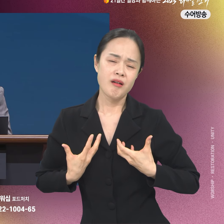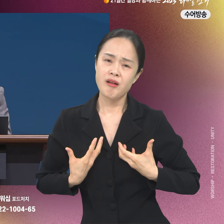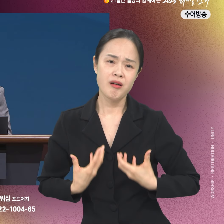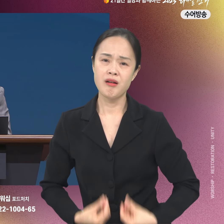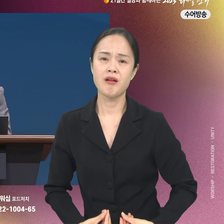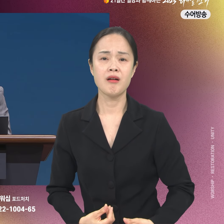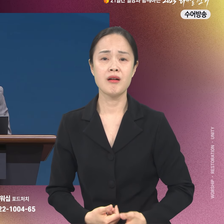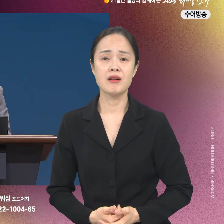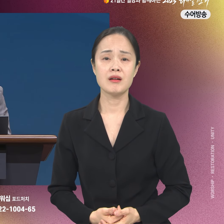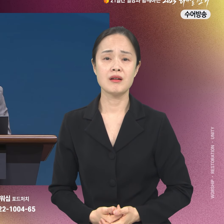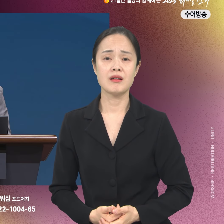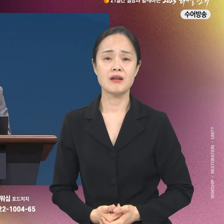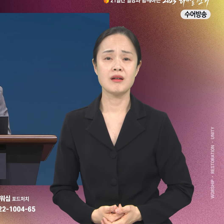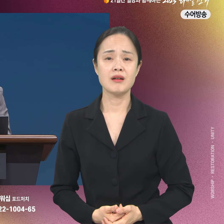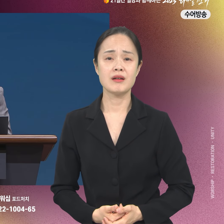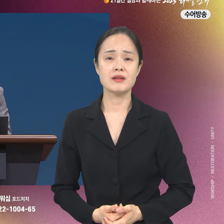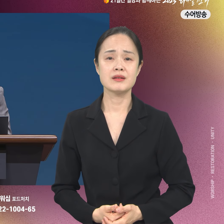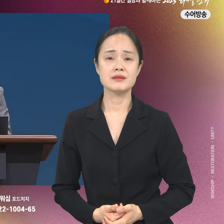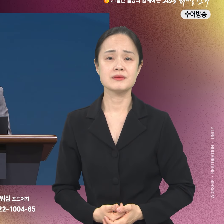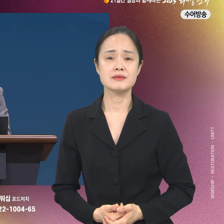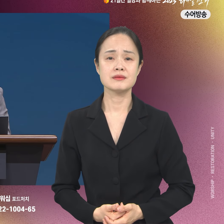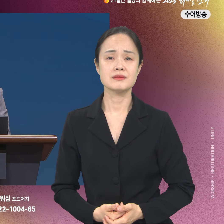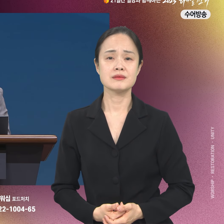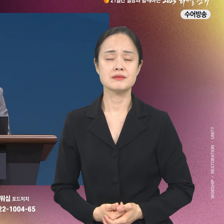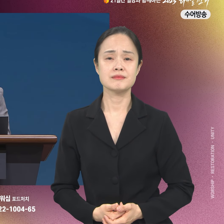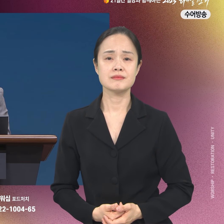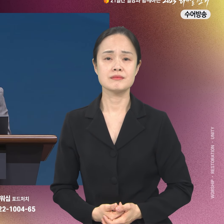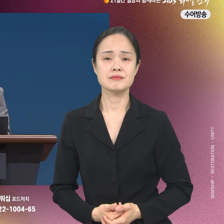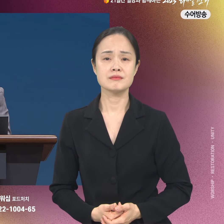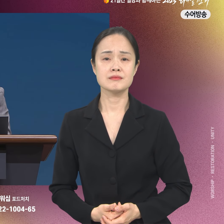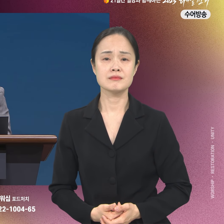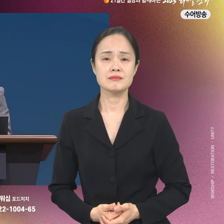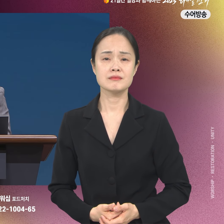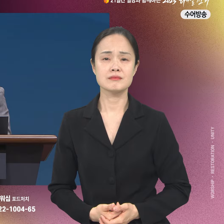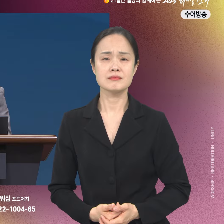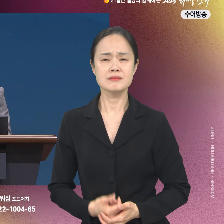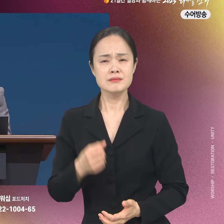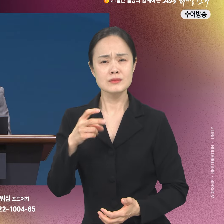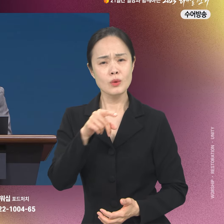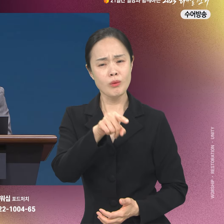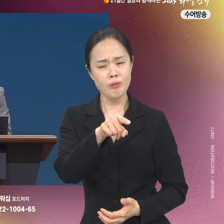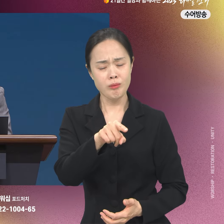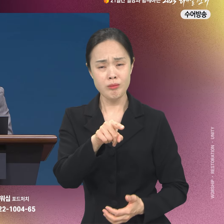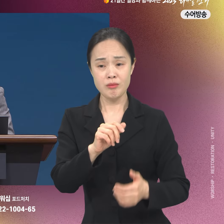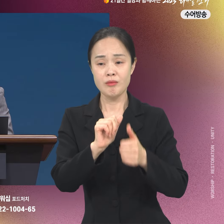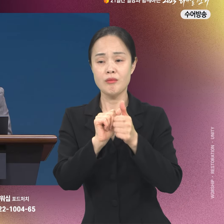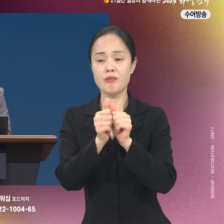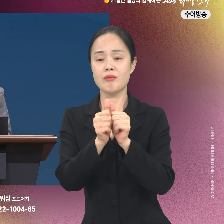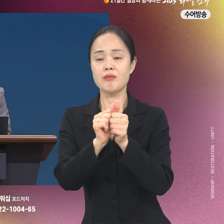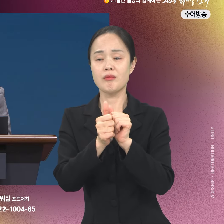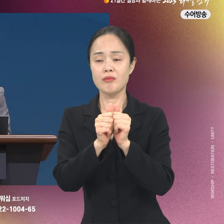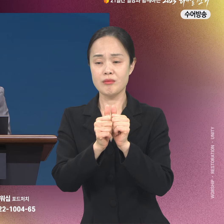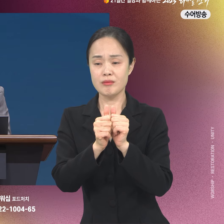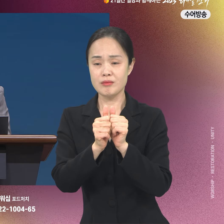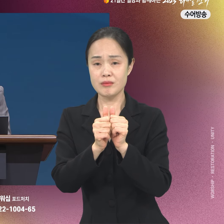저한테 남아있는 지분을 사줄 테니까 회사를 떠나라는 요구를